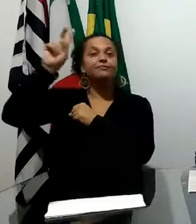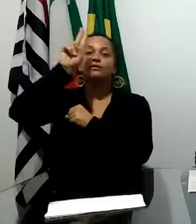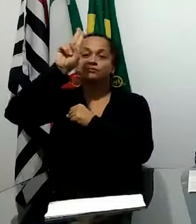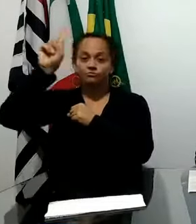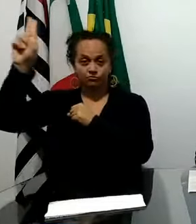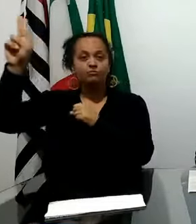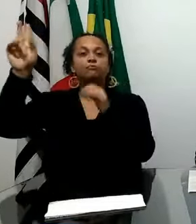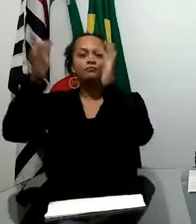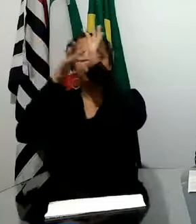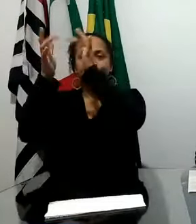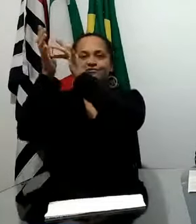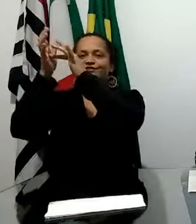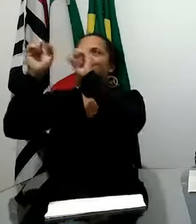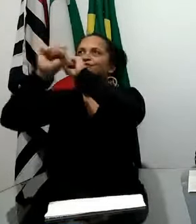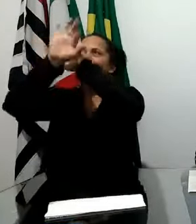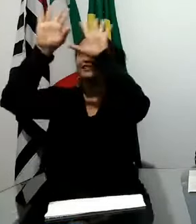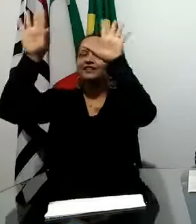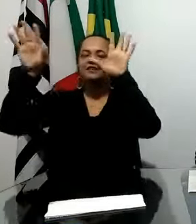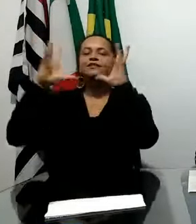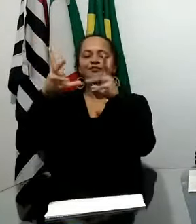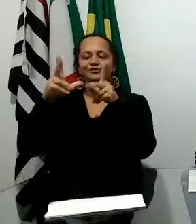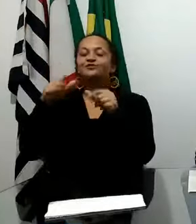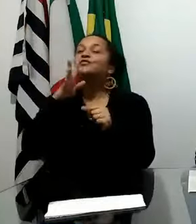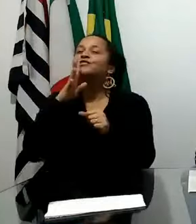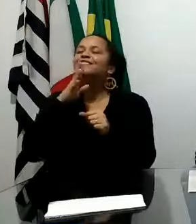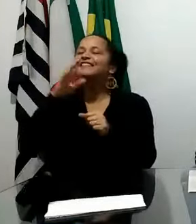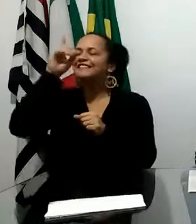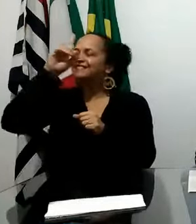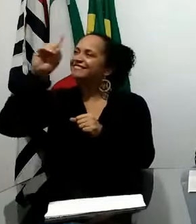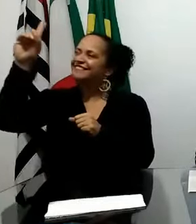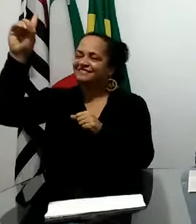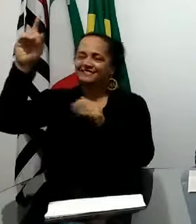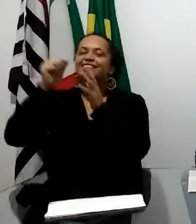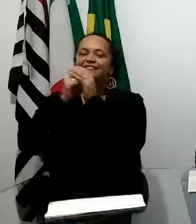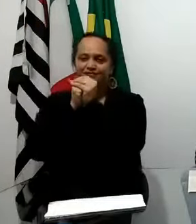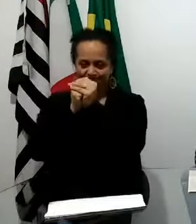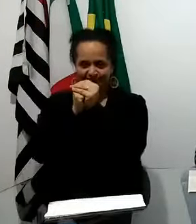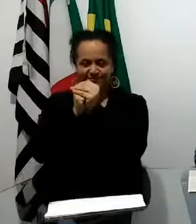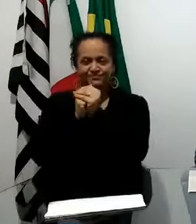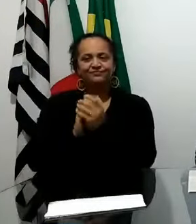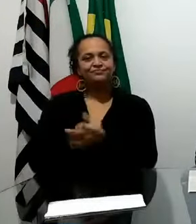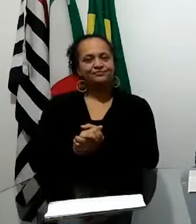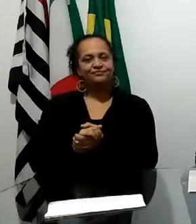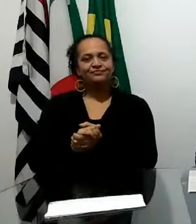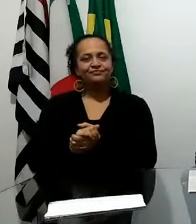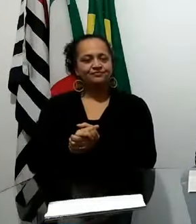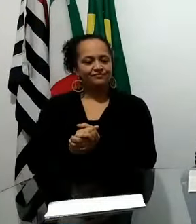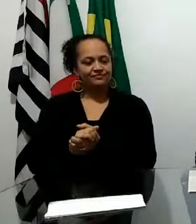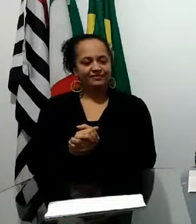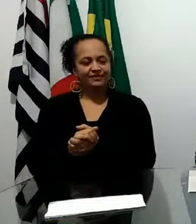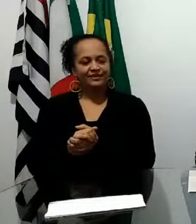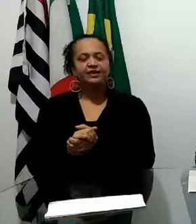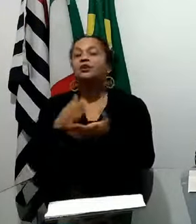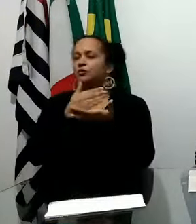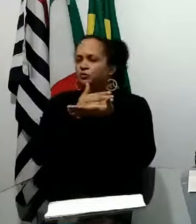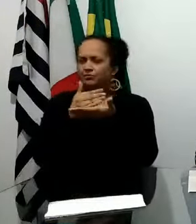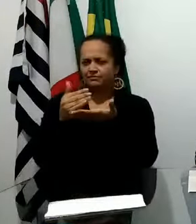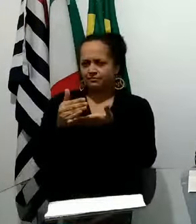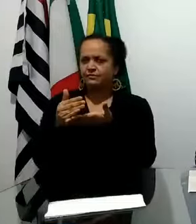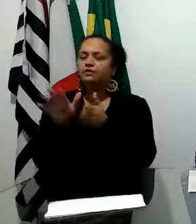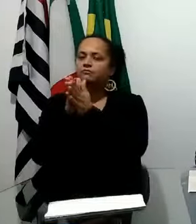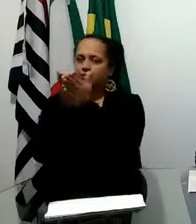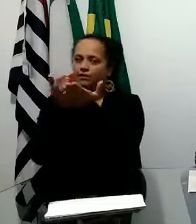glorificado e todos saibam que o Senhor é Deus. Amém? Glória a Deus. Então vamos lá, eu quero meditar com vocês, vai ser uma palavra